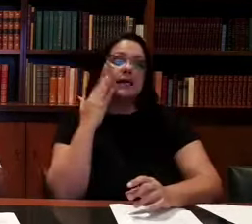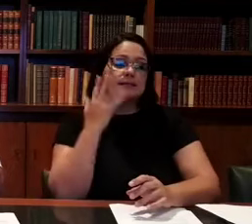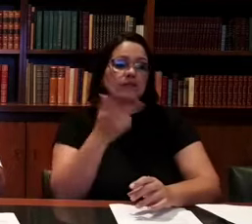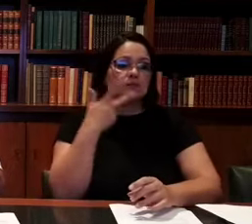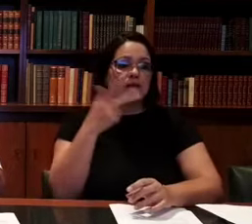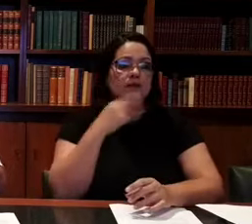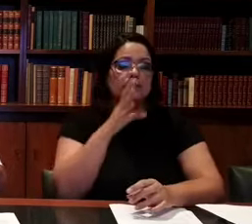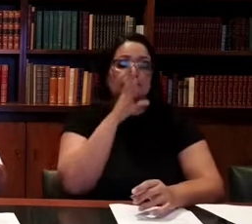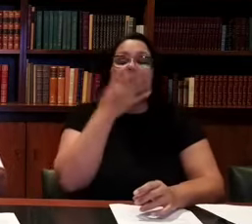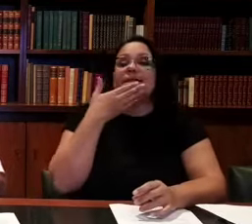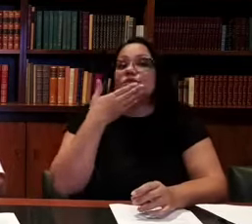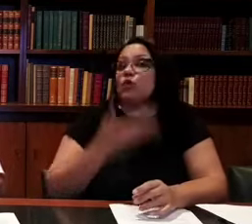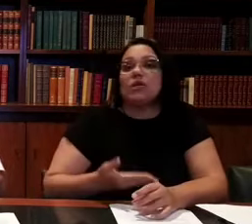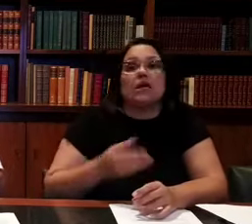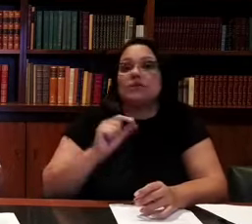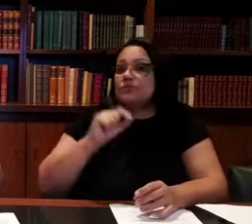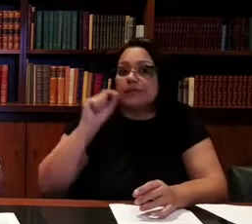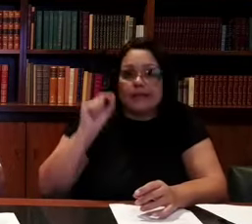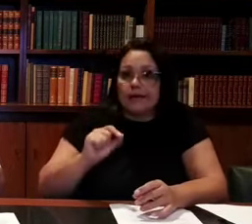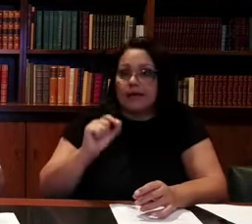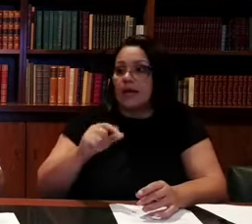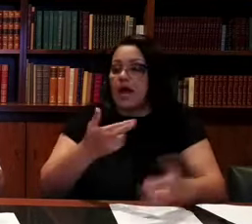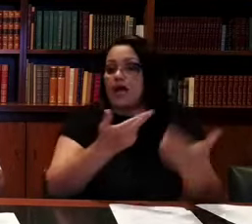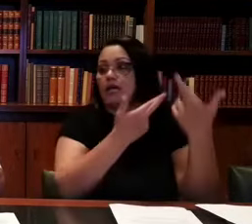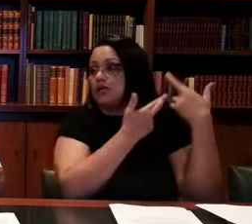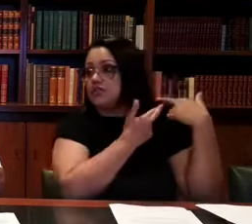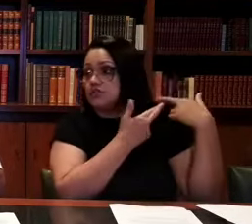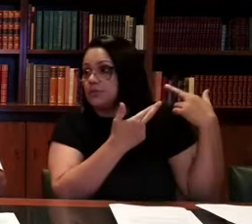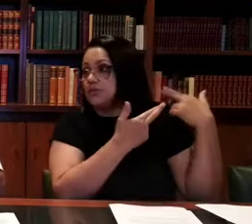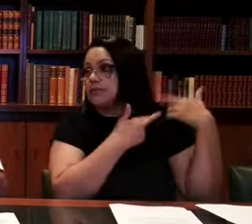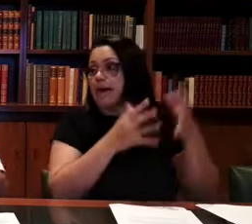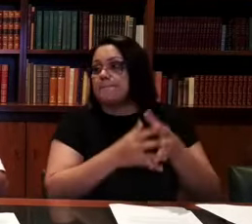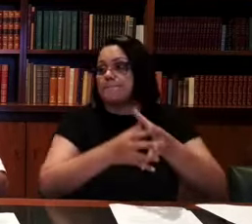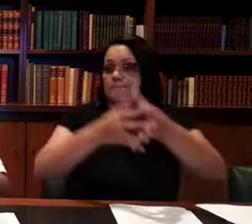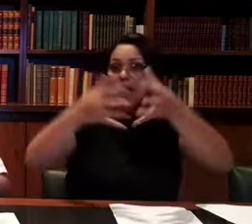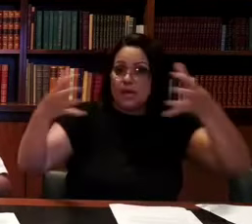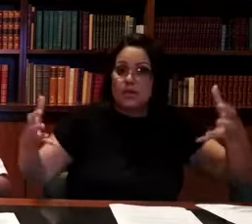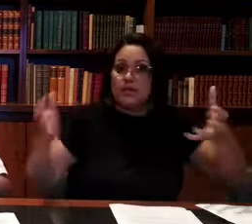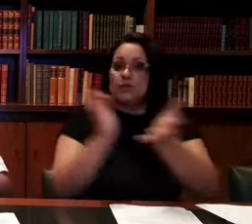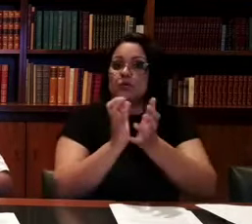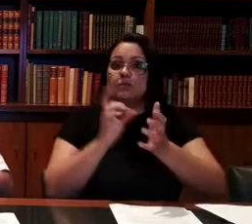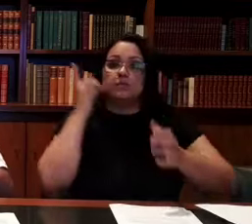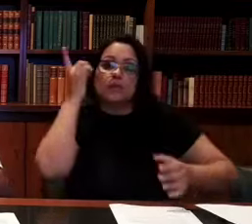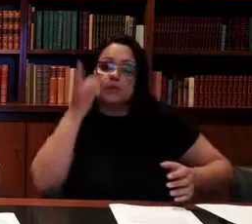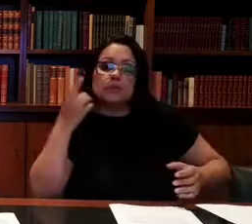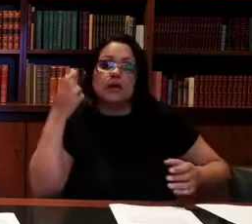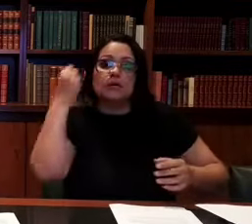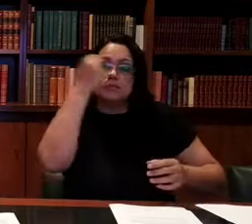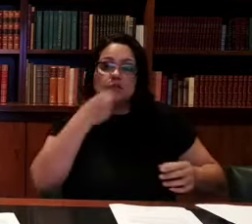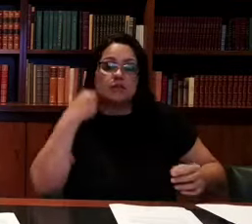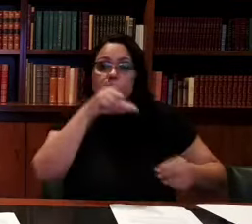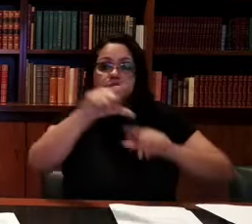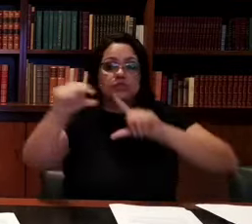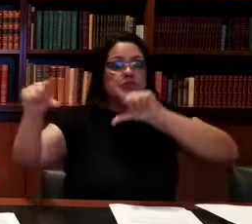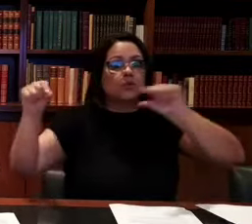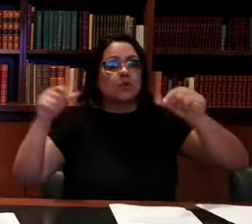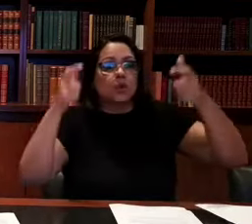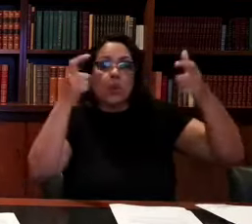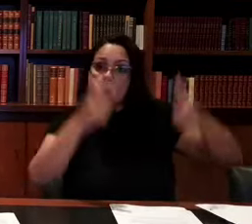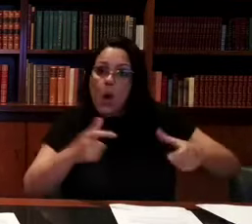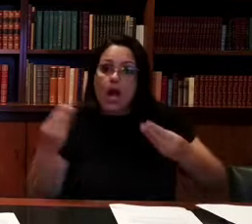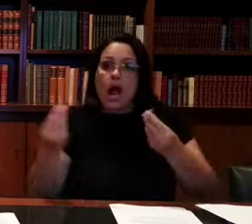iso é impressionante acredite se quiser a responsabilidade A grande maioria dos parlamentares ao escolher um local para